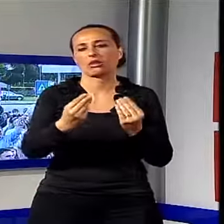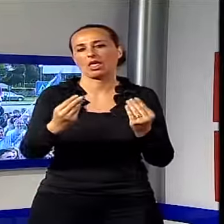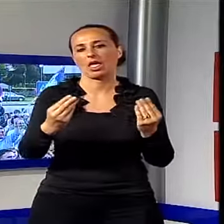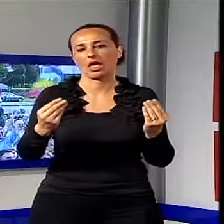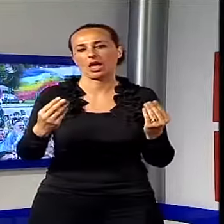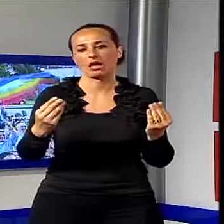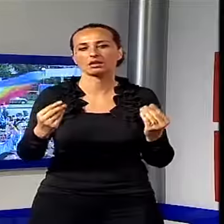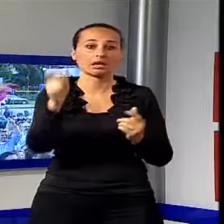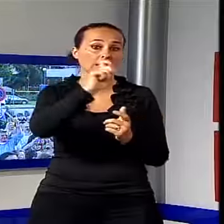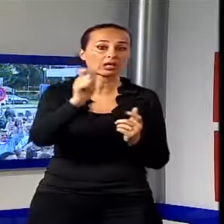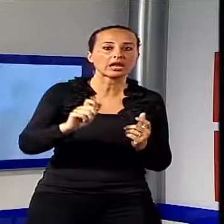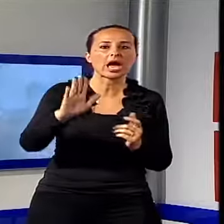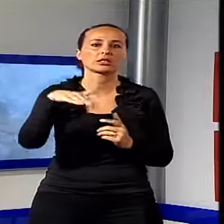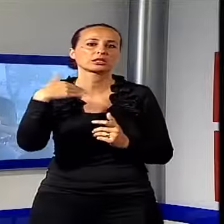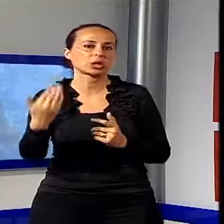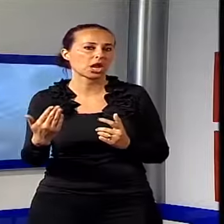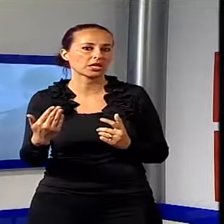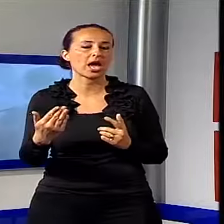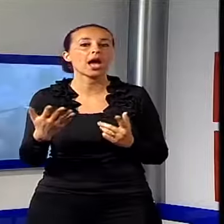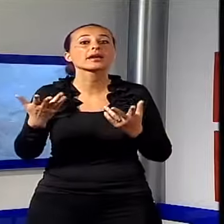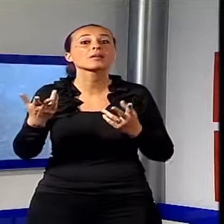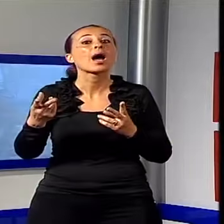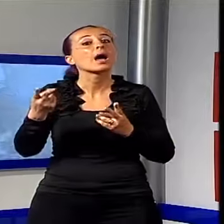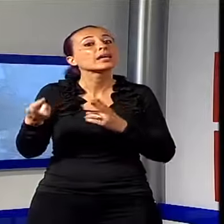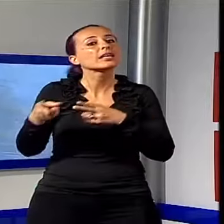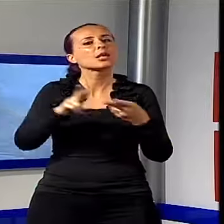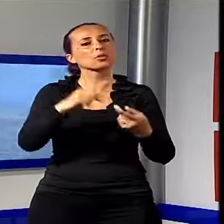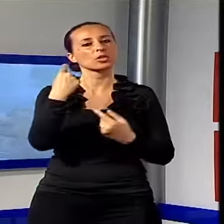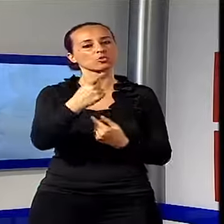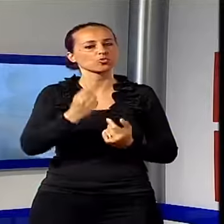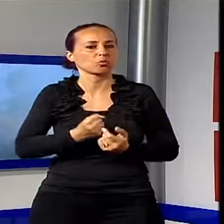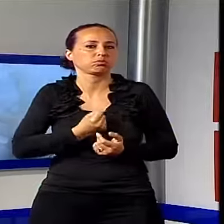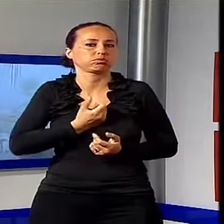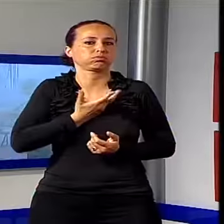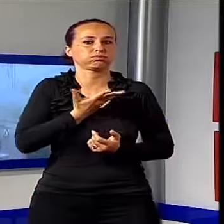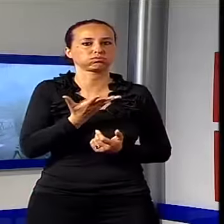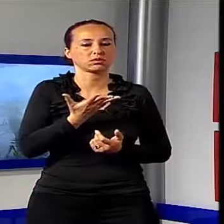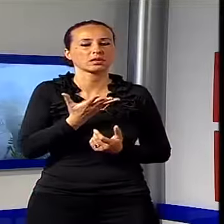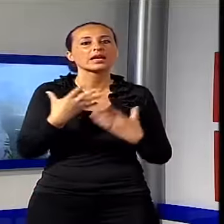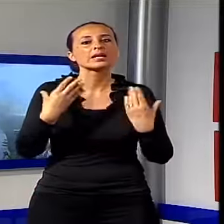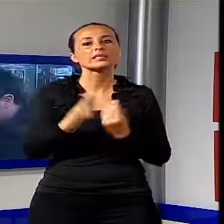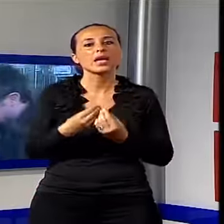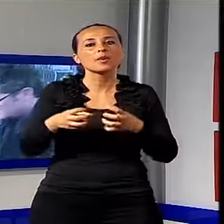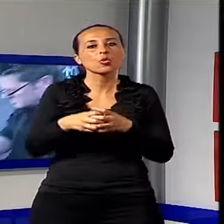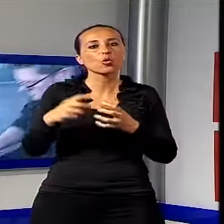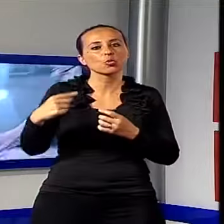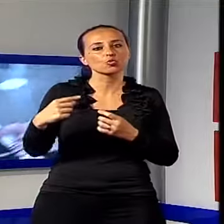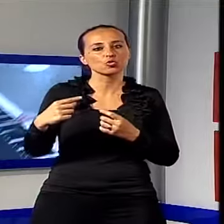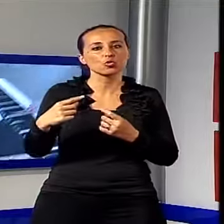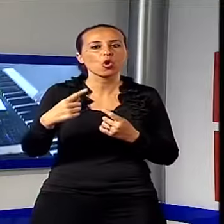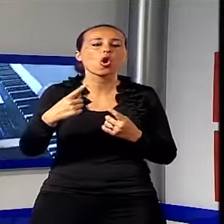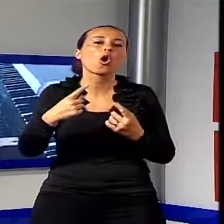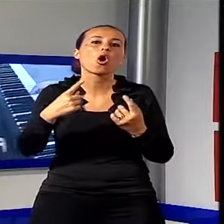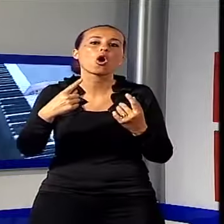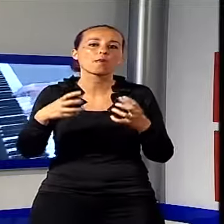emozionanti reinterpretazioni personali. Al suo fianco una grande band formata da Valerio Giambelli e le chitarre, Andrea